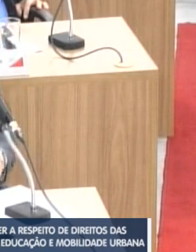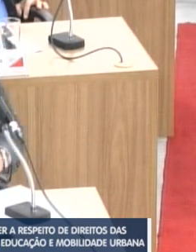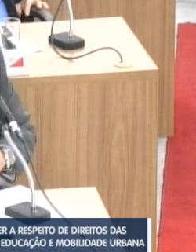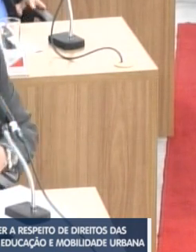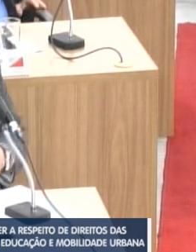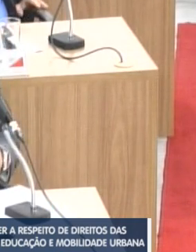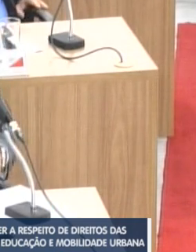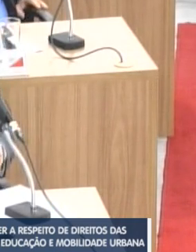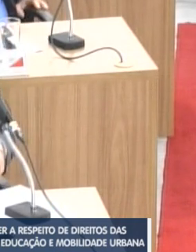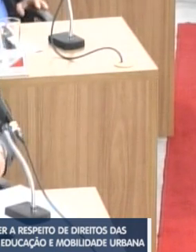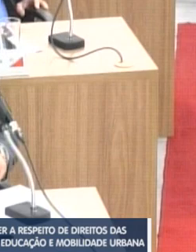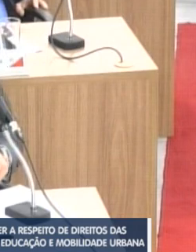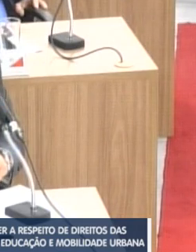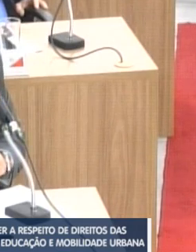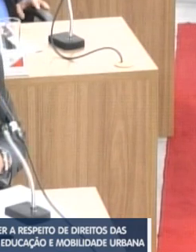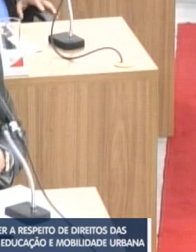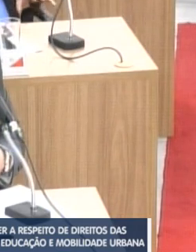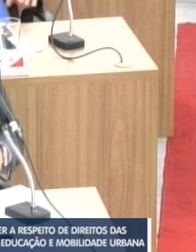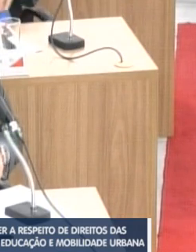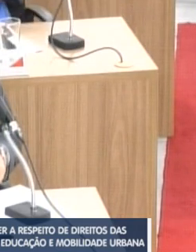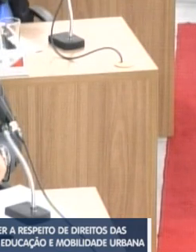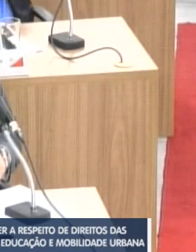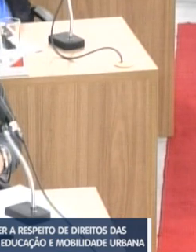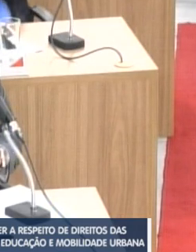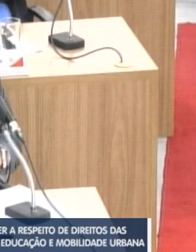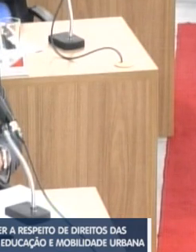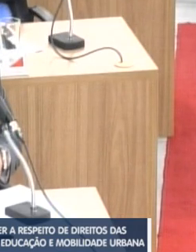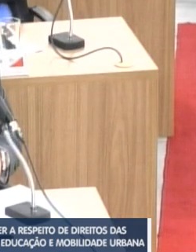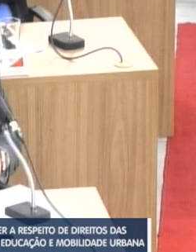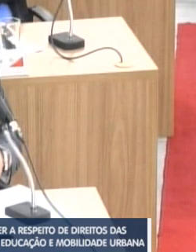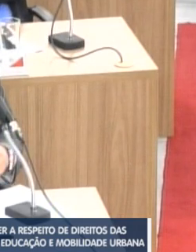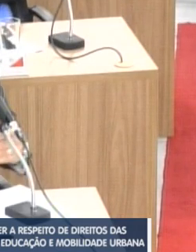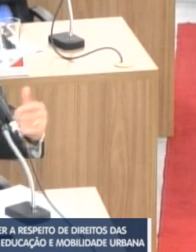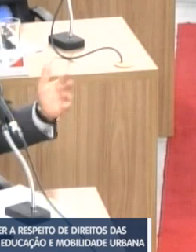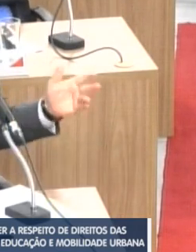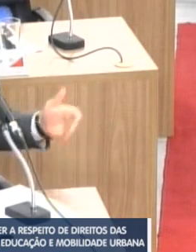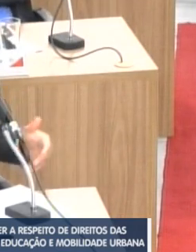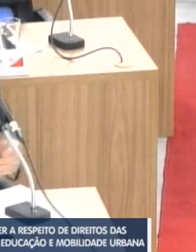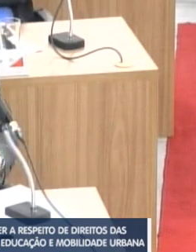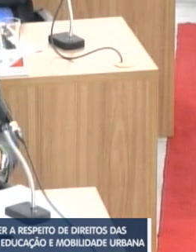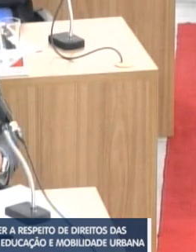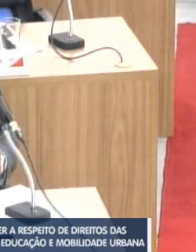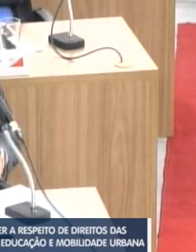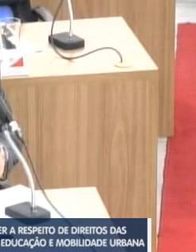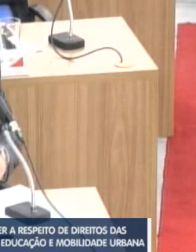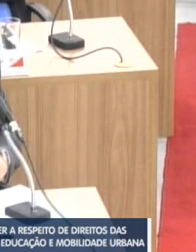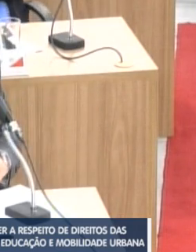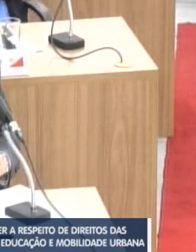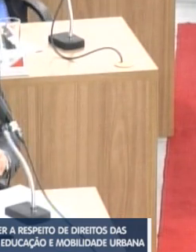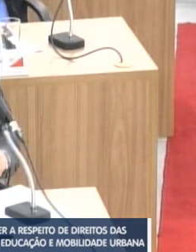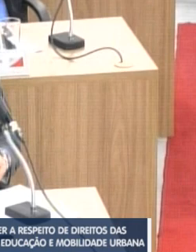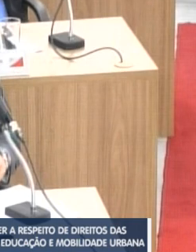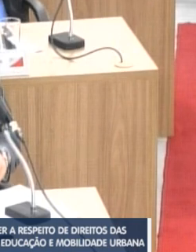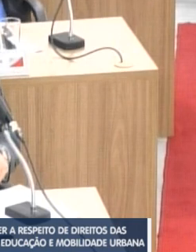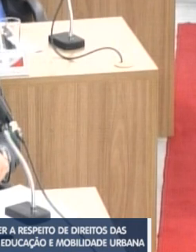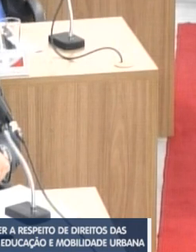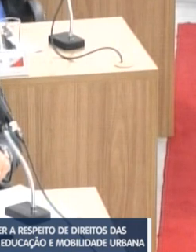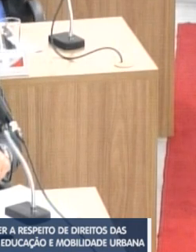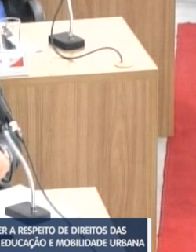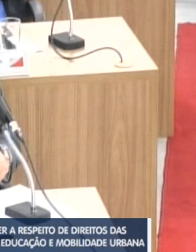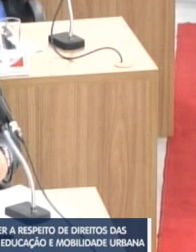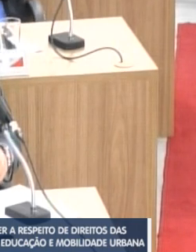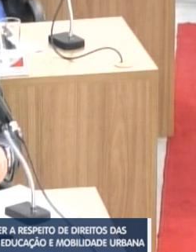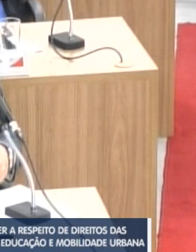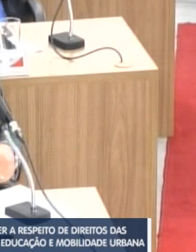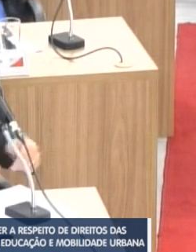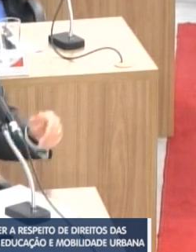tem para essas políticas públicas. Isso já é uma cobrança reiterada aqui da maioria dos vereadores. E isso é toda a